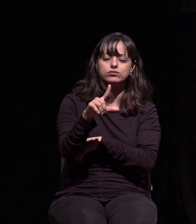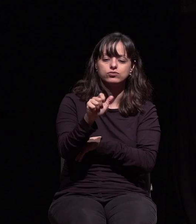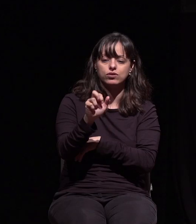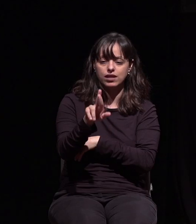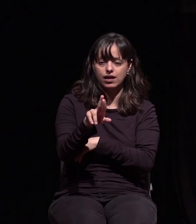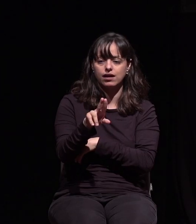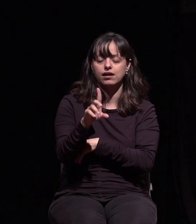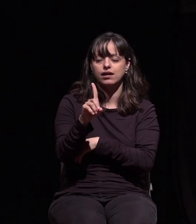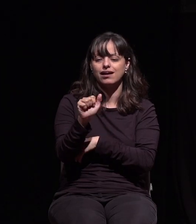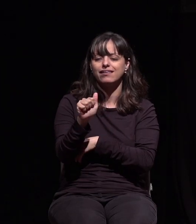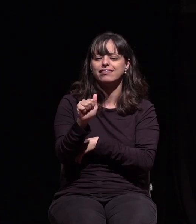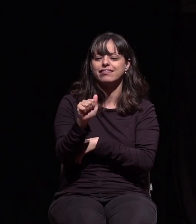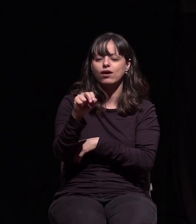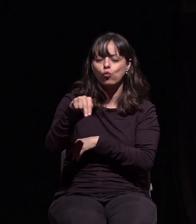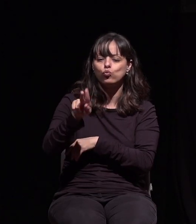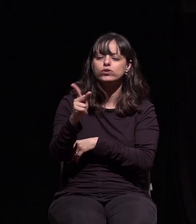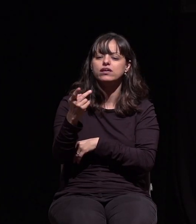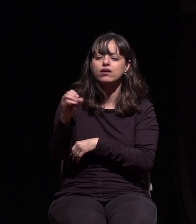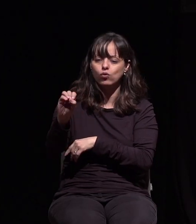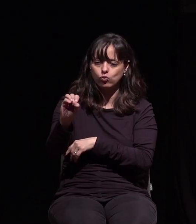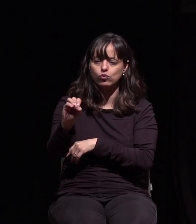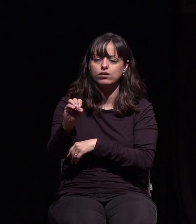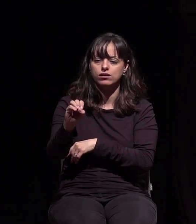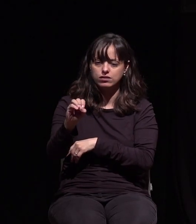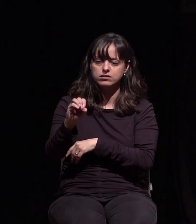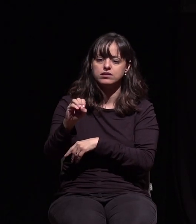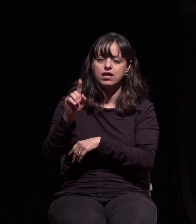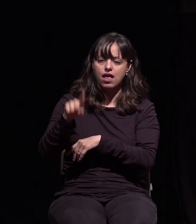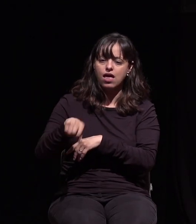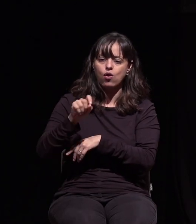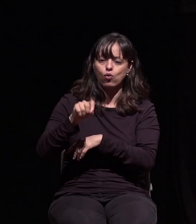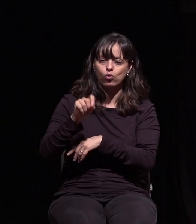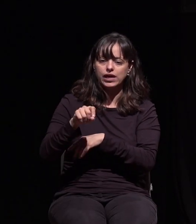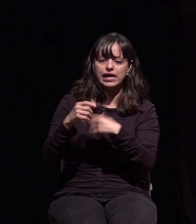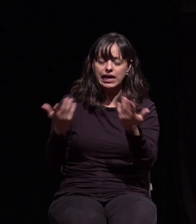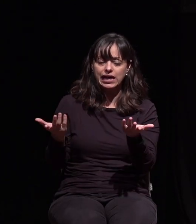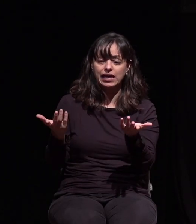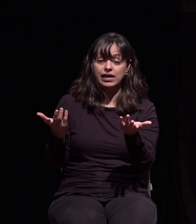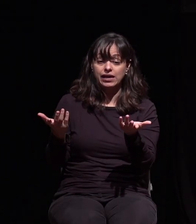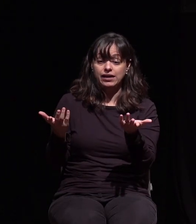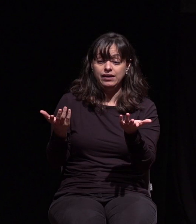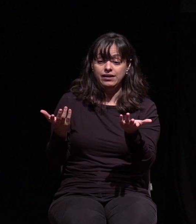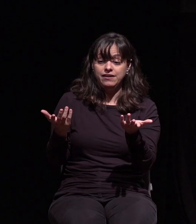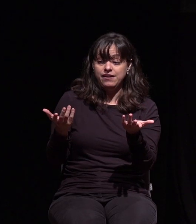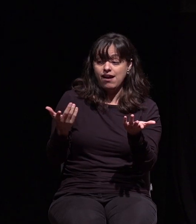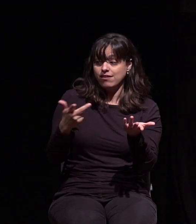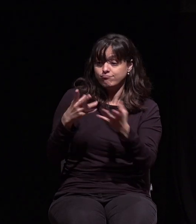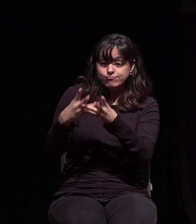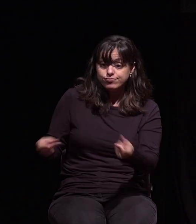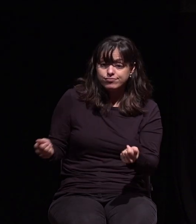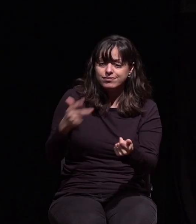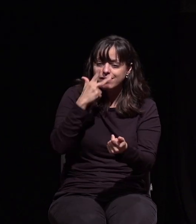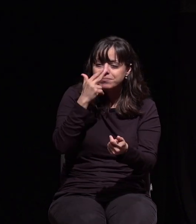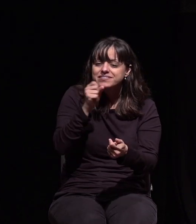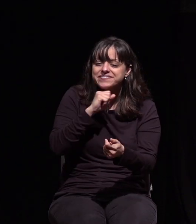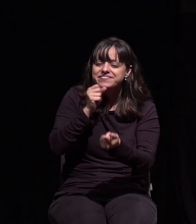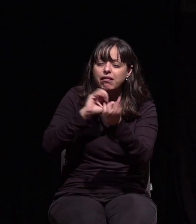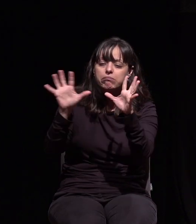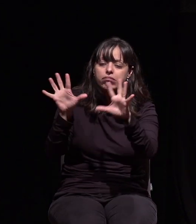escada, enfim, se existe, etc., e tal, mas os galpões estão em obra. Teve, algum tempo atrás, uma intervenção na escada da